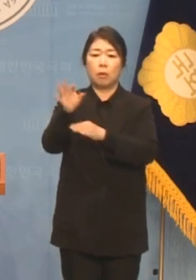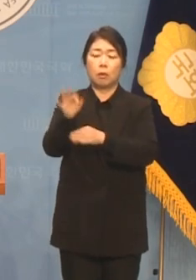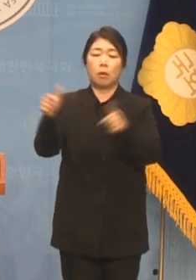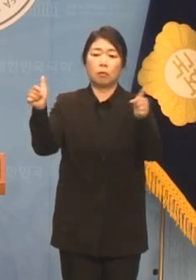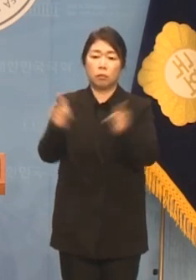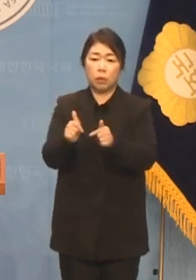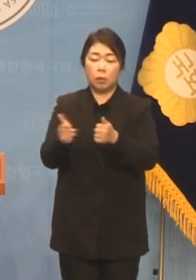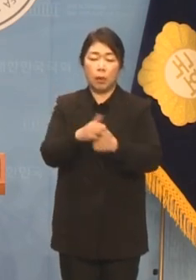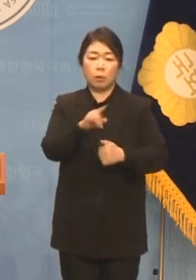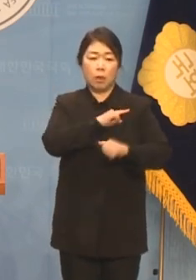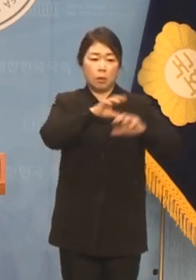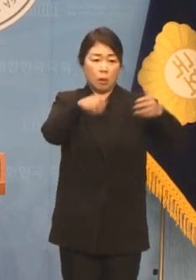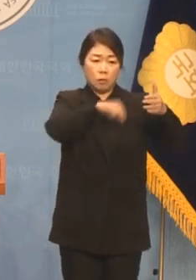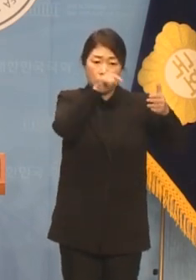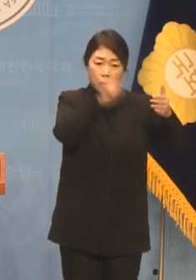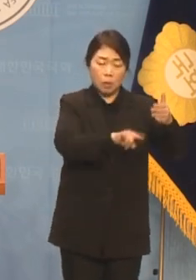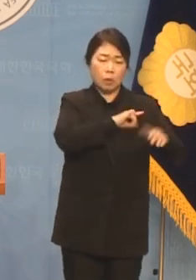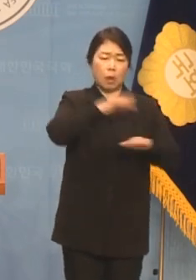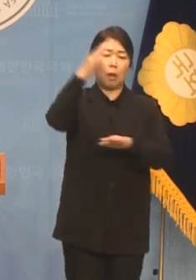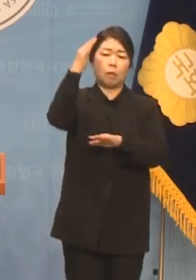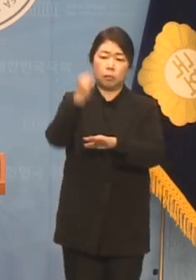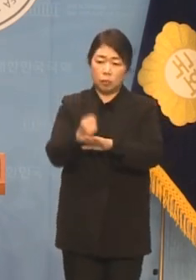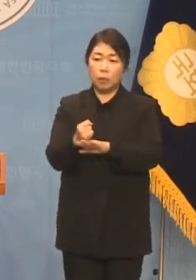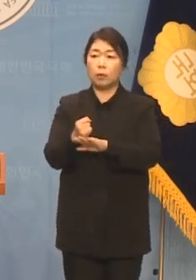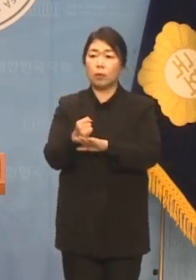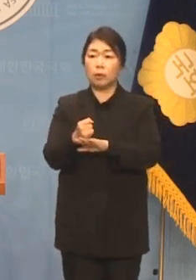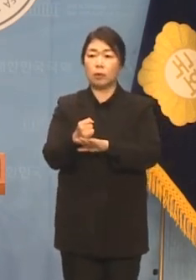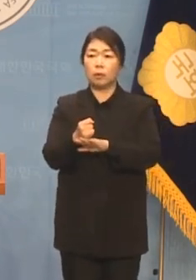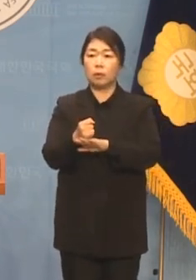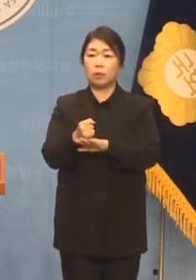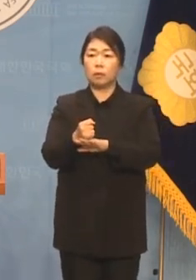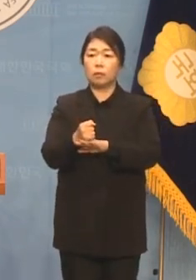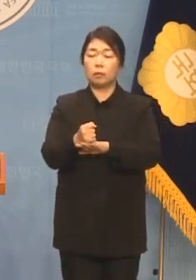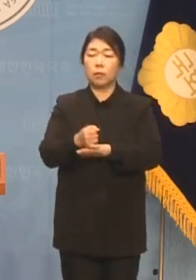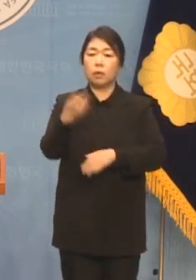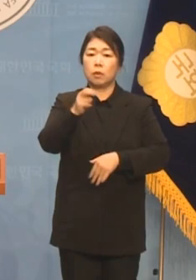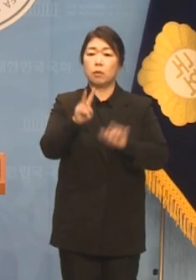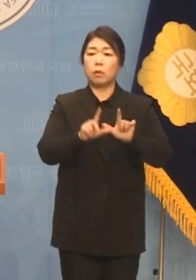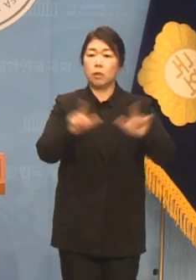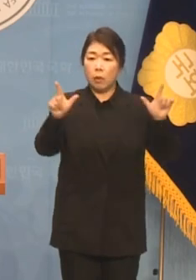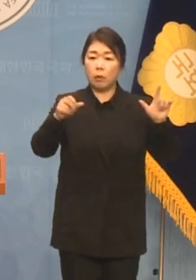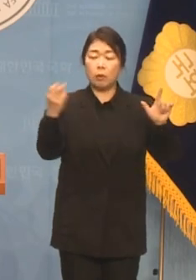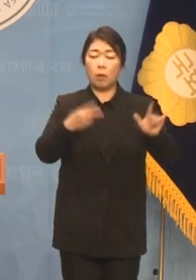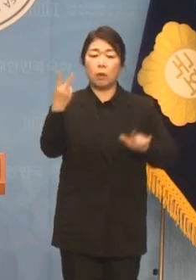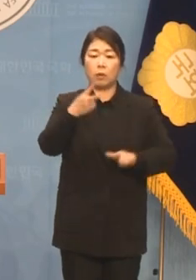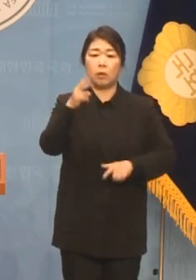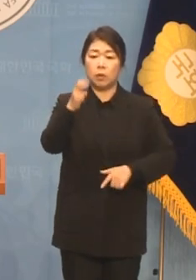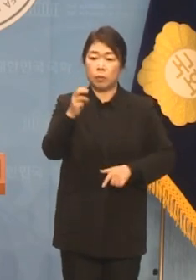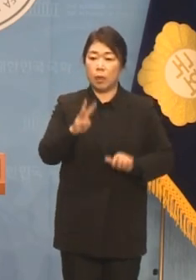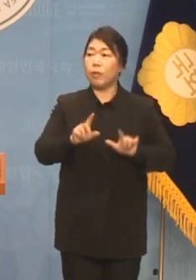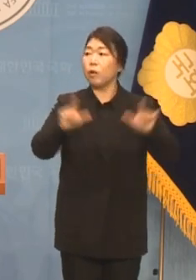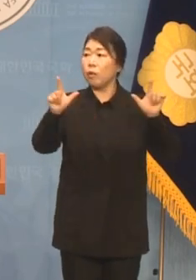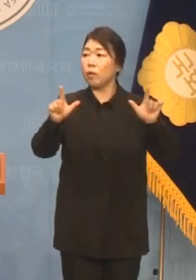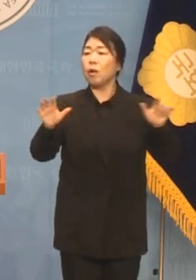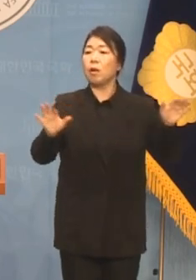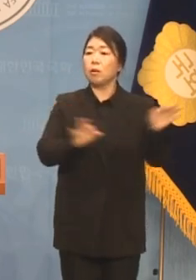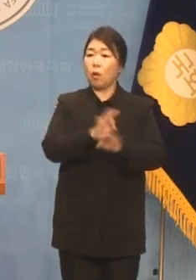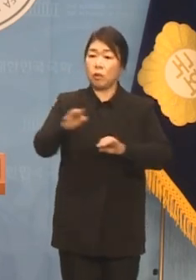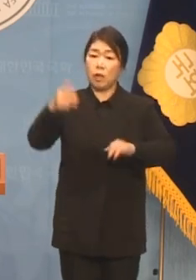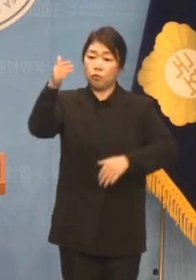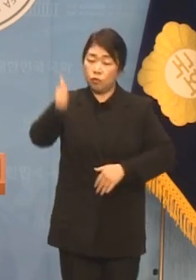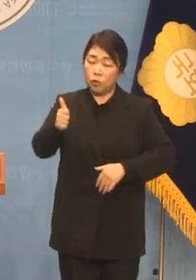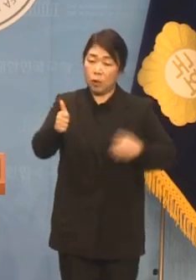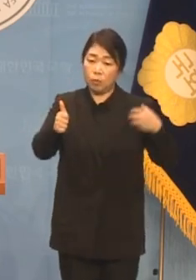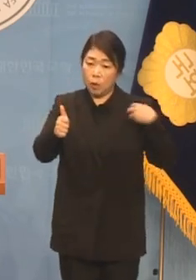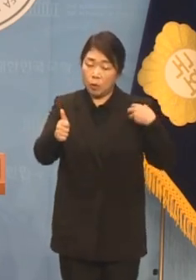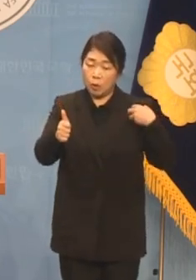가운데 가장 낮은 축에 속합니다 2022년과 2023년에 경제주체별